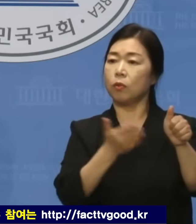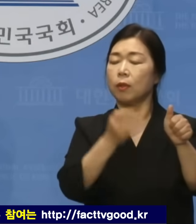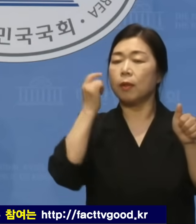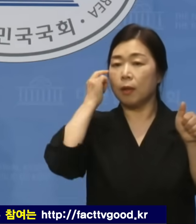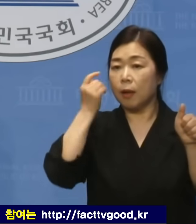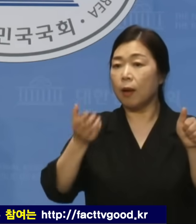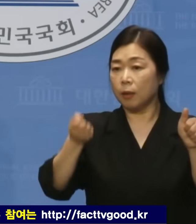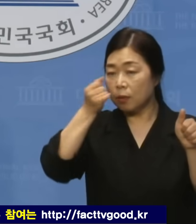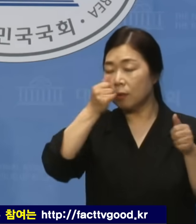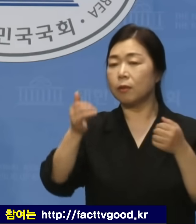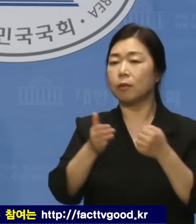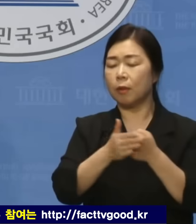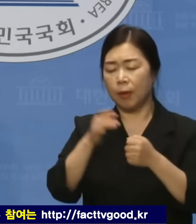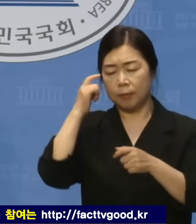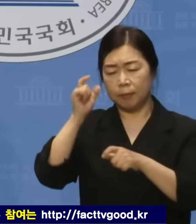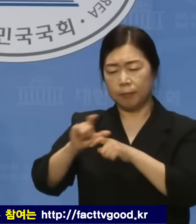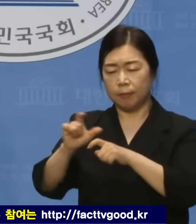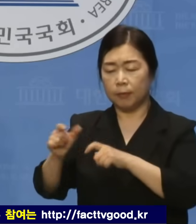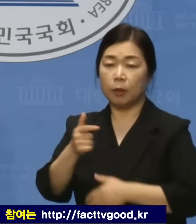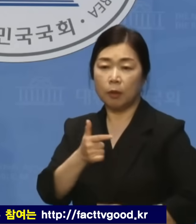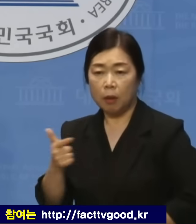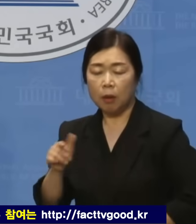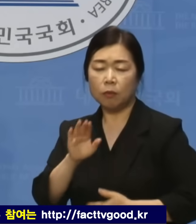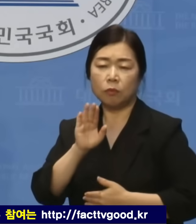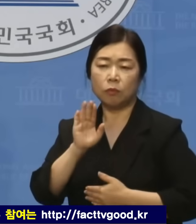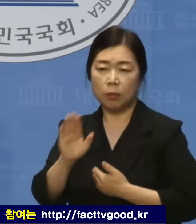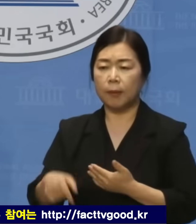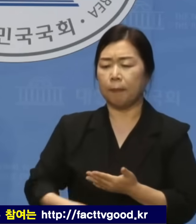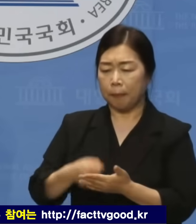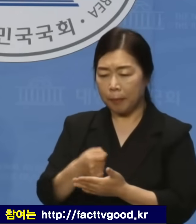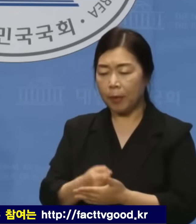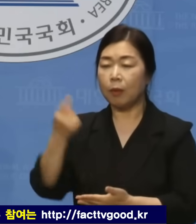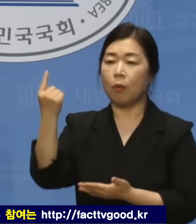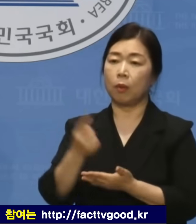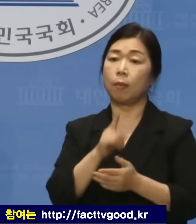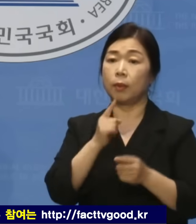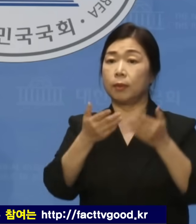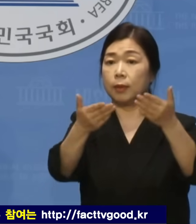한다고 생각하고 고심 끝에 오늘 이 자리에 서게 되었습니다.